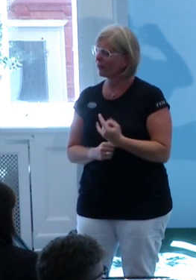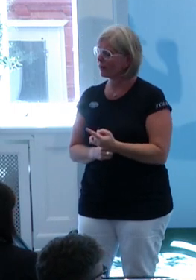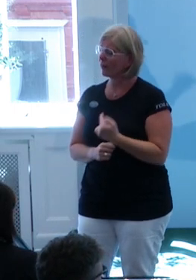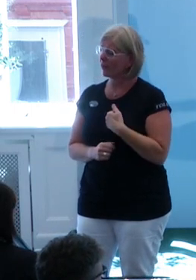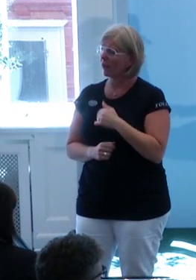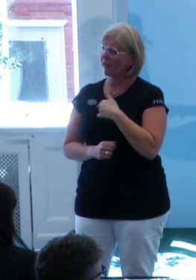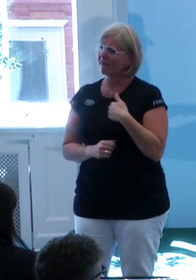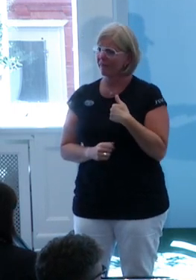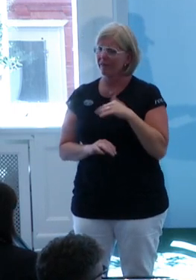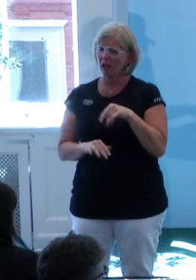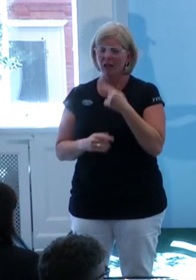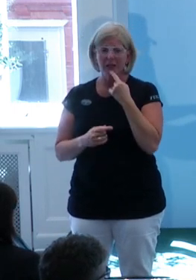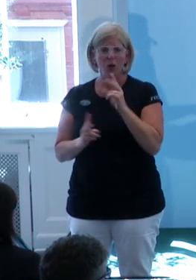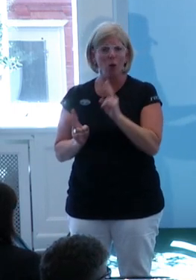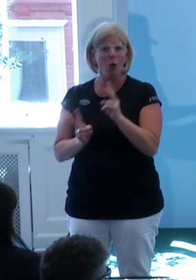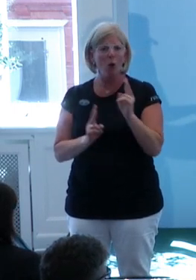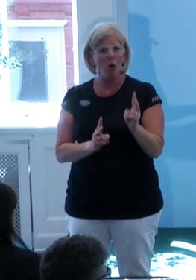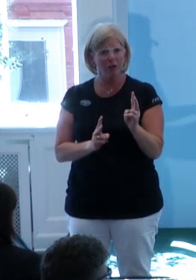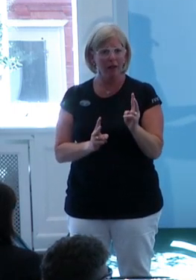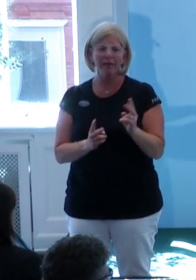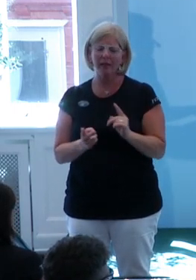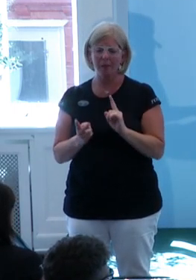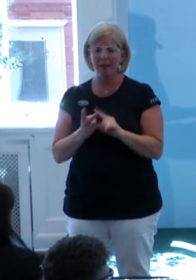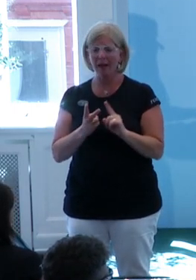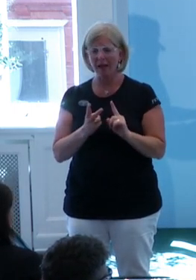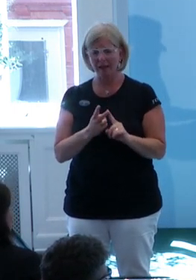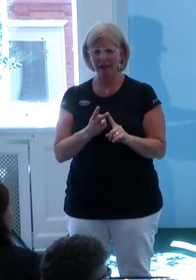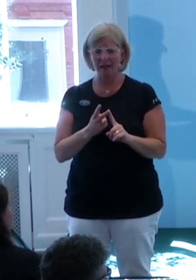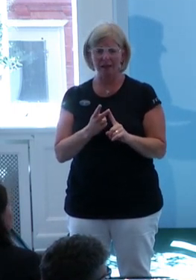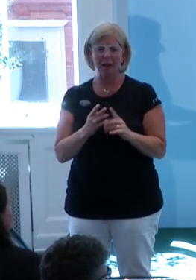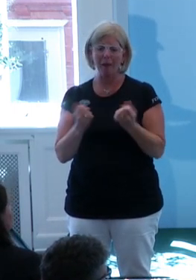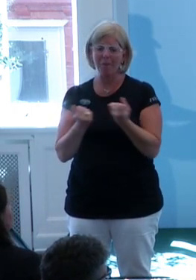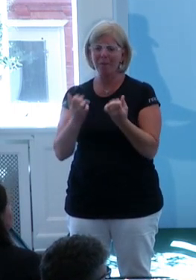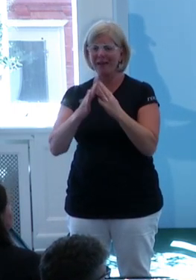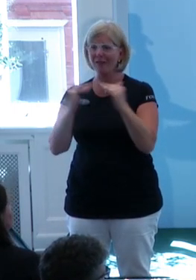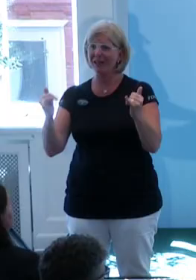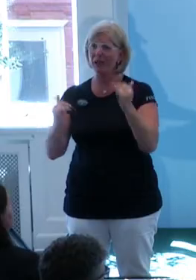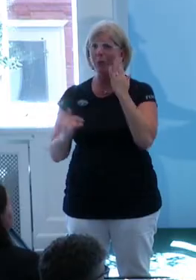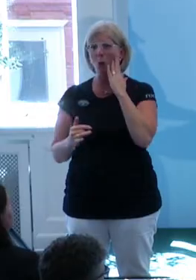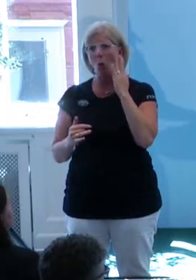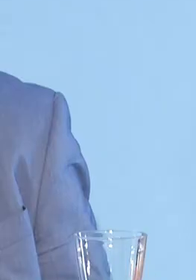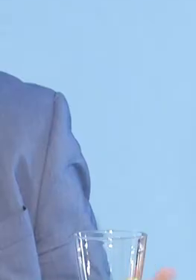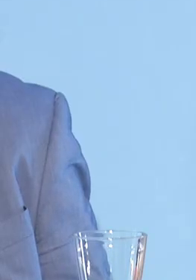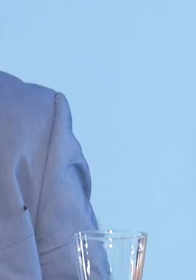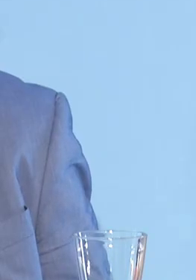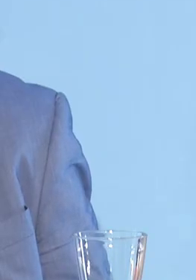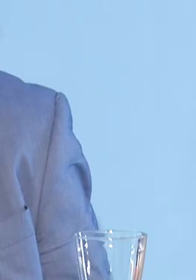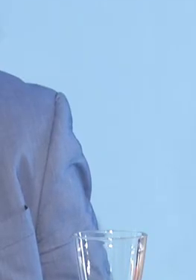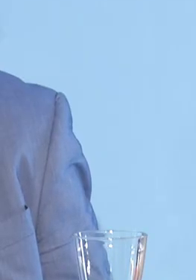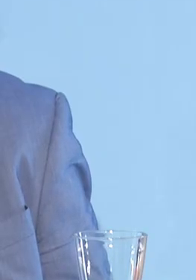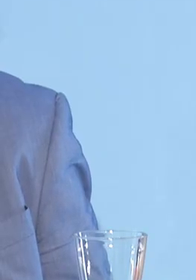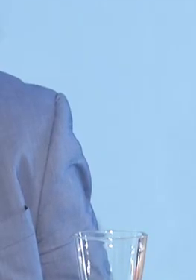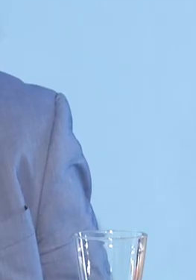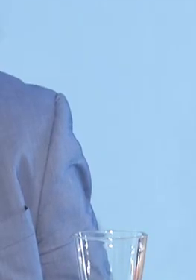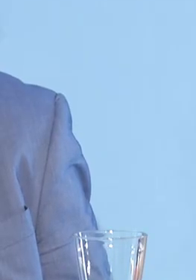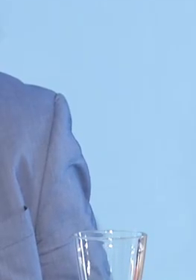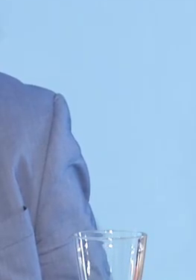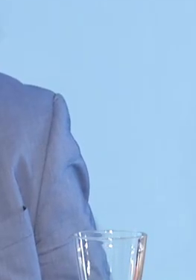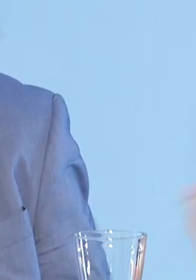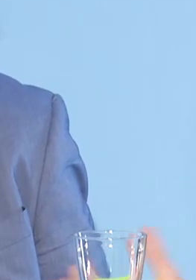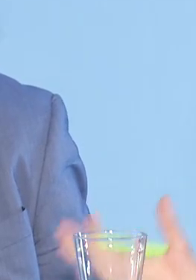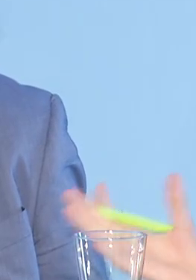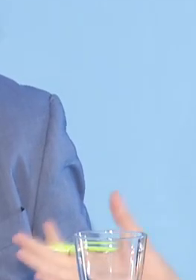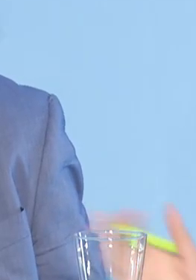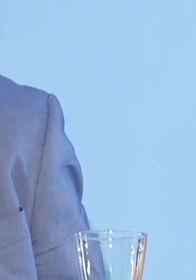arbetar aktivt med i Lund också, bland annat genom vårt koncept kring bilfritt boende som vi applicerar när vi bygger ut den nya stadsdelen Brunnshög. Då har